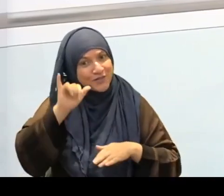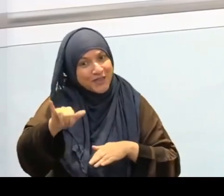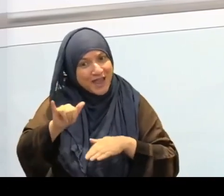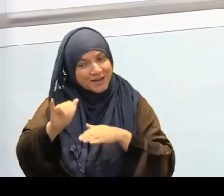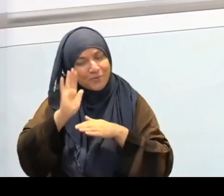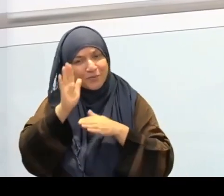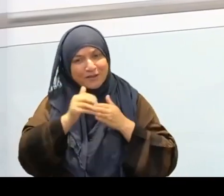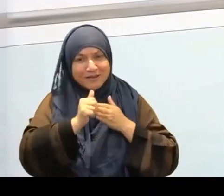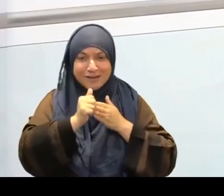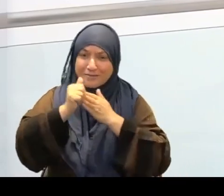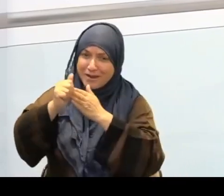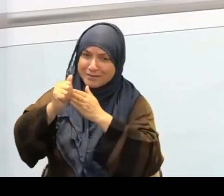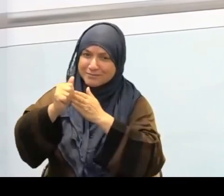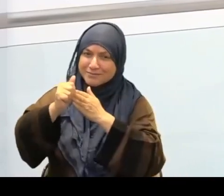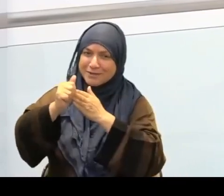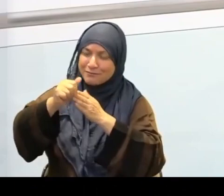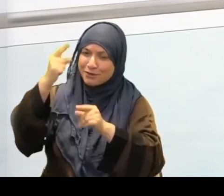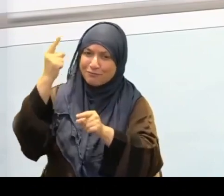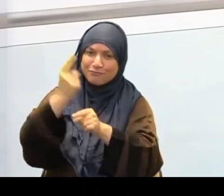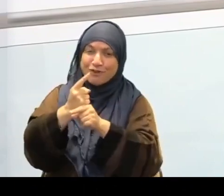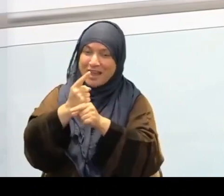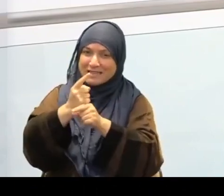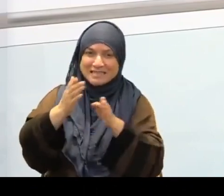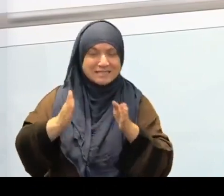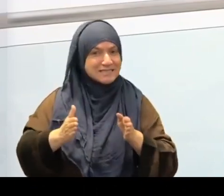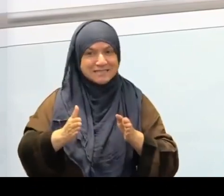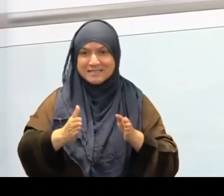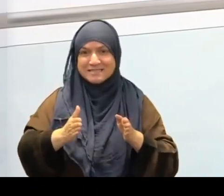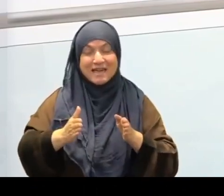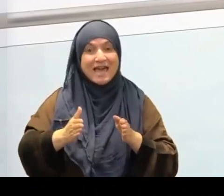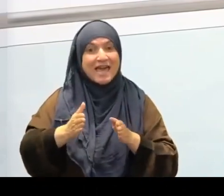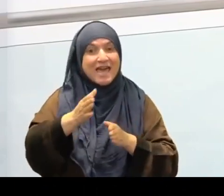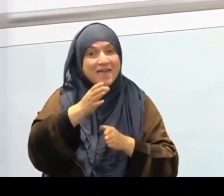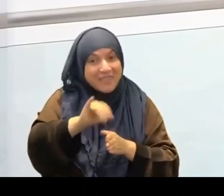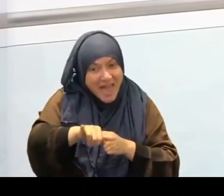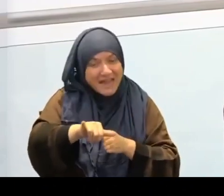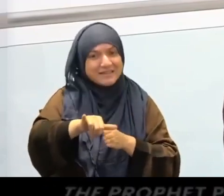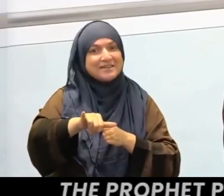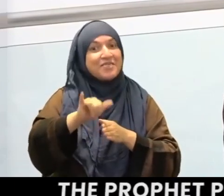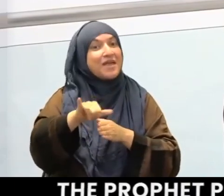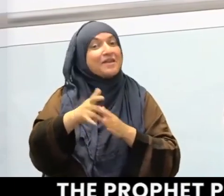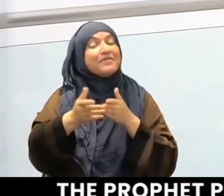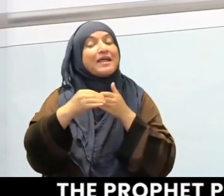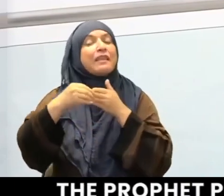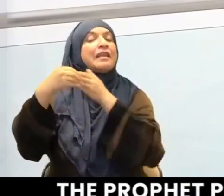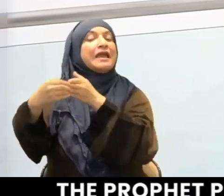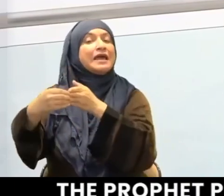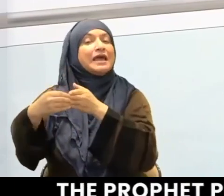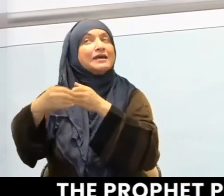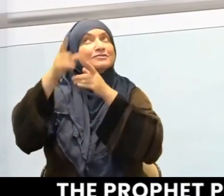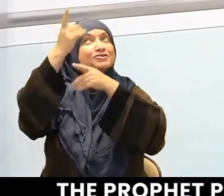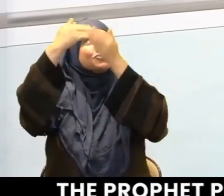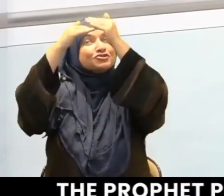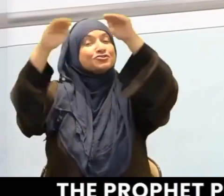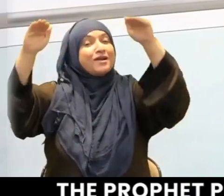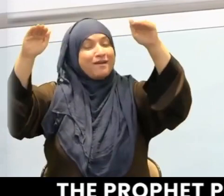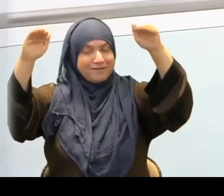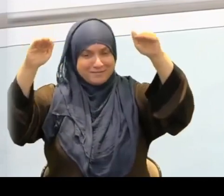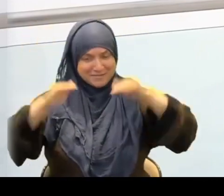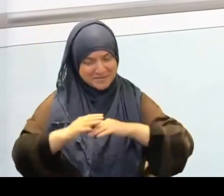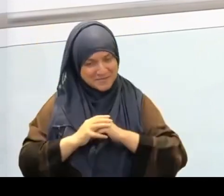ta'ala as a siddiq, as a person of truth. In another narration, the Prophet ﷺ, and of course the opposite of